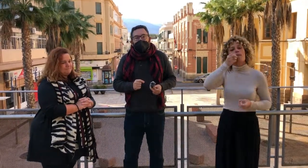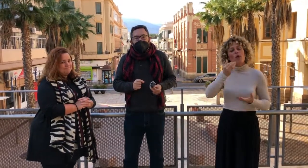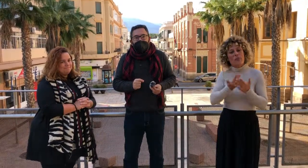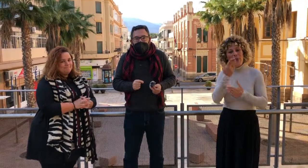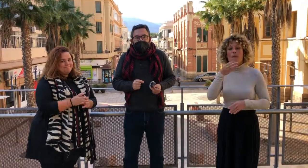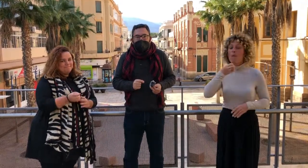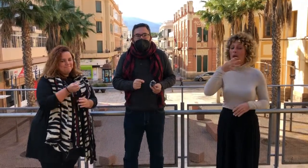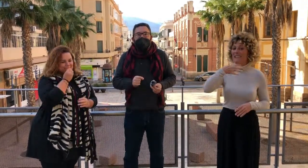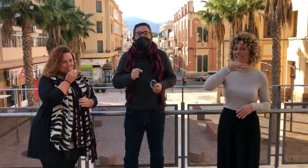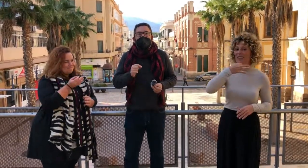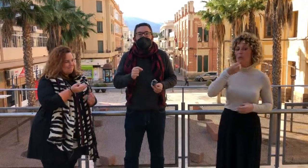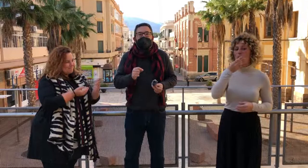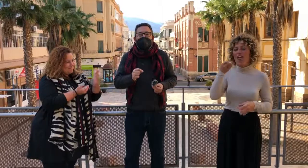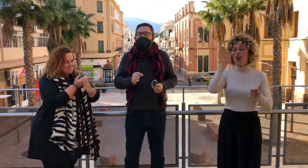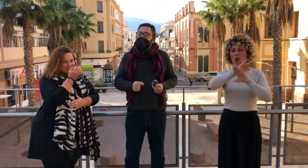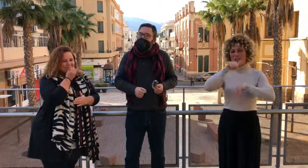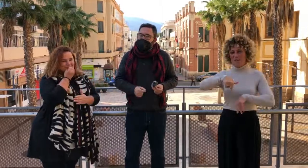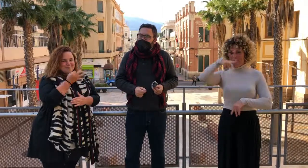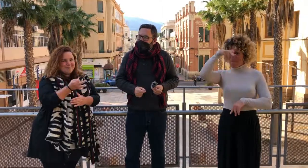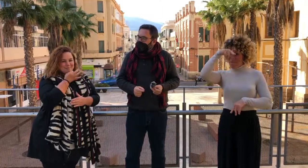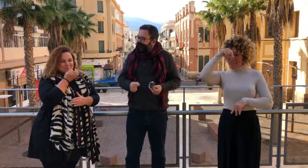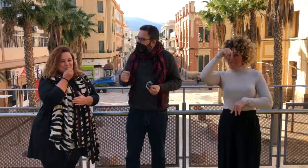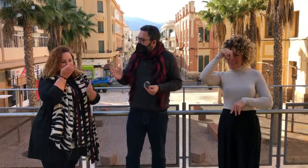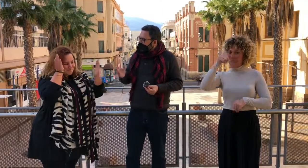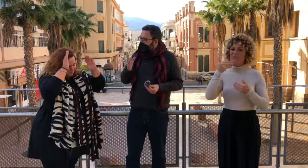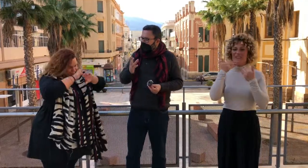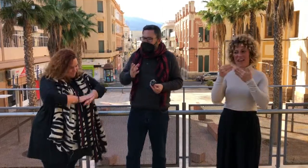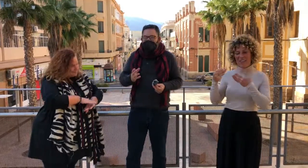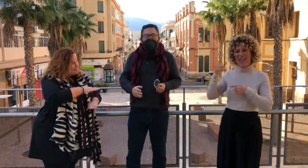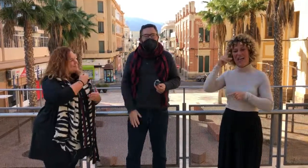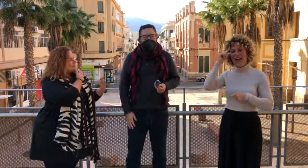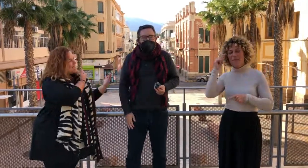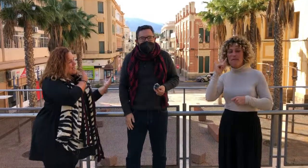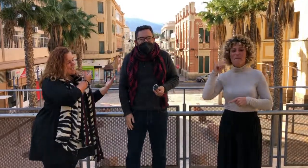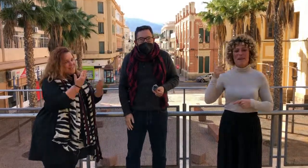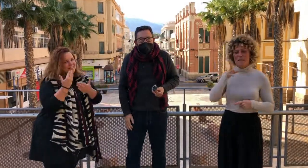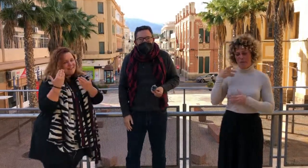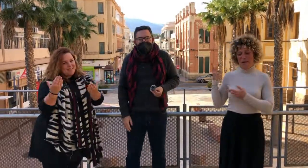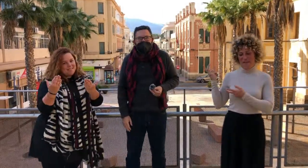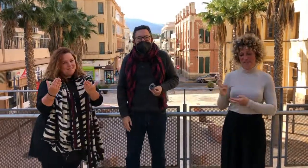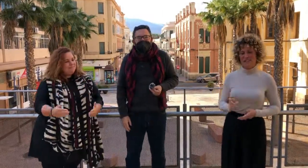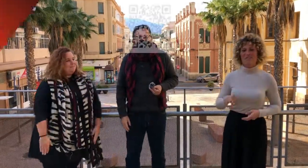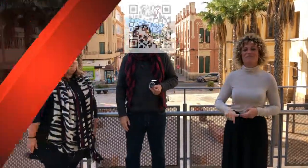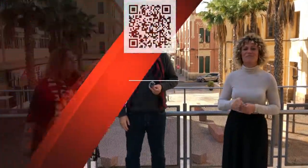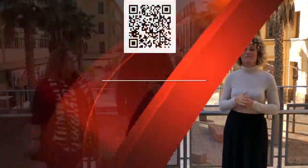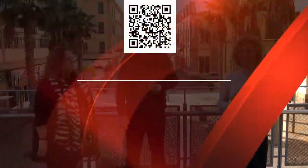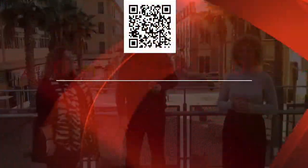buenas tardes y buenas noches desde Melilla, agradecido a Carmen y a Belén por haber venido para acá.